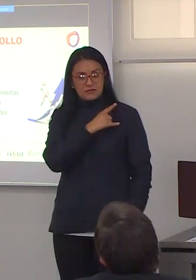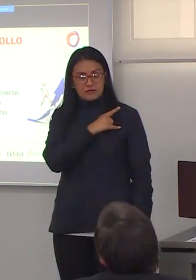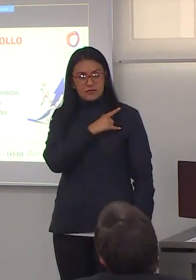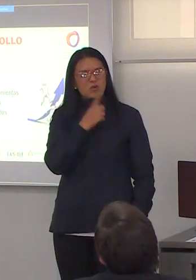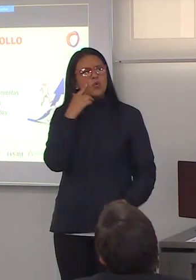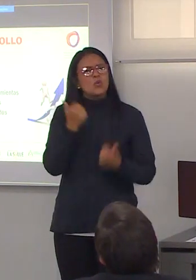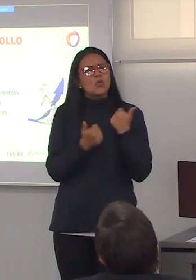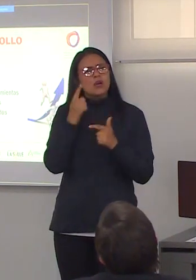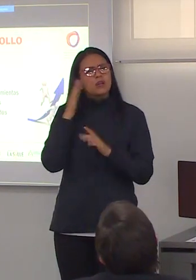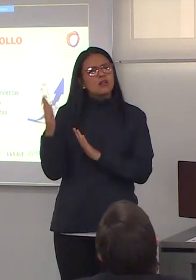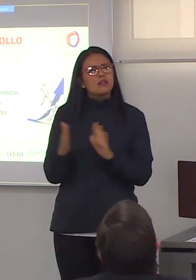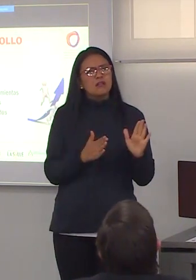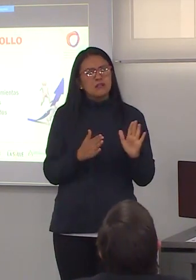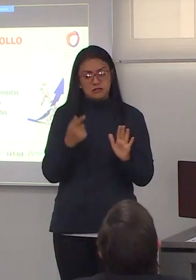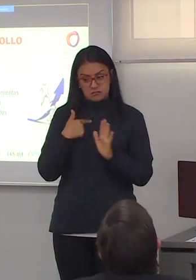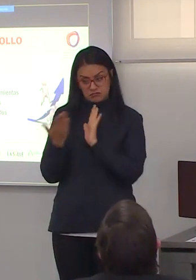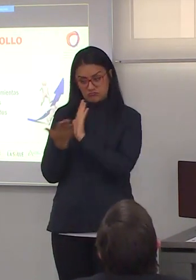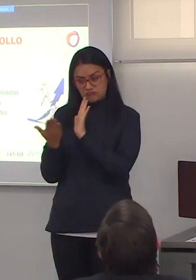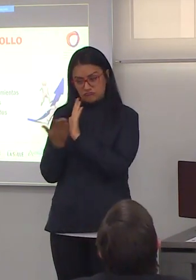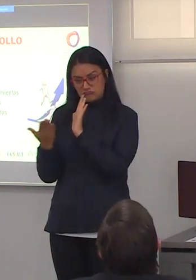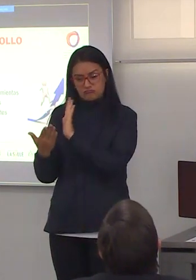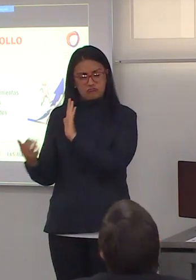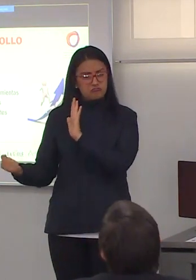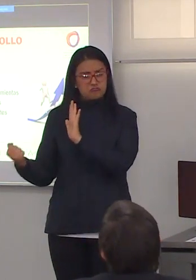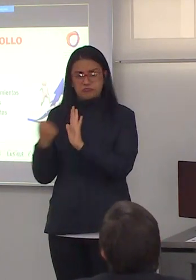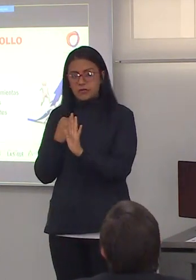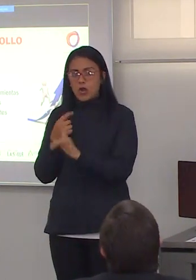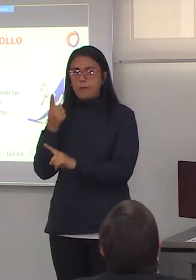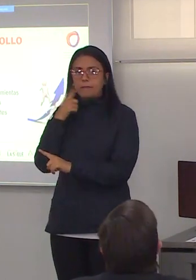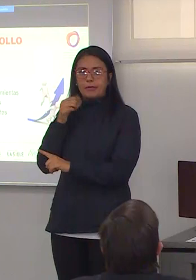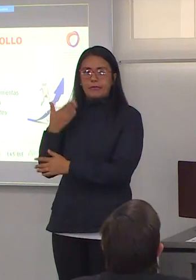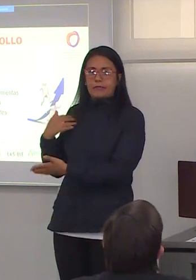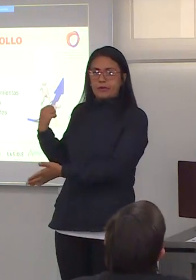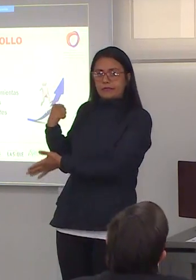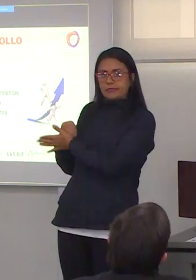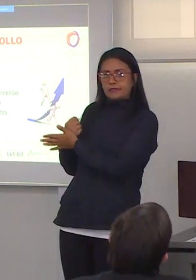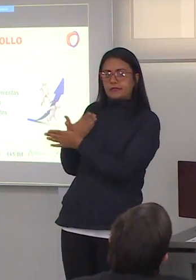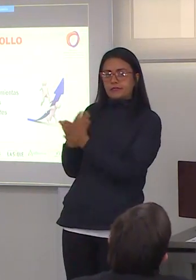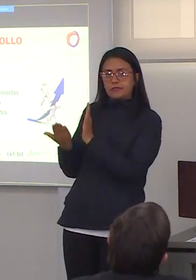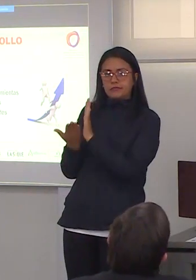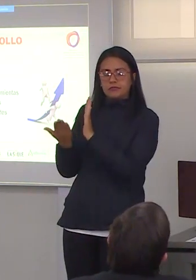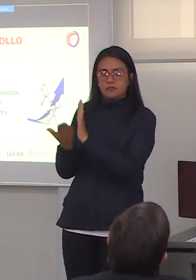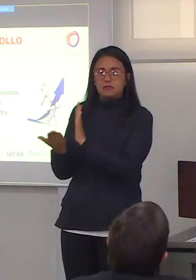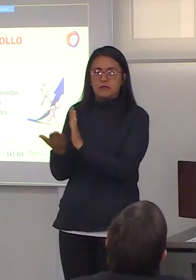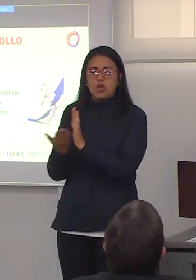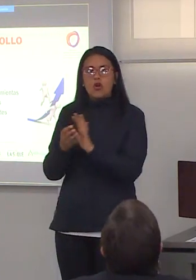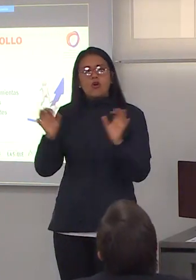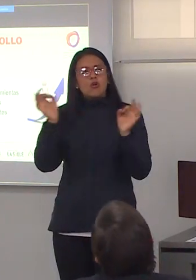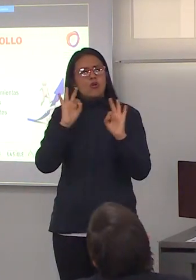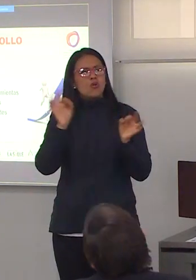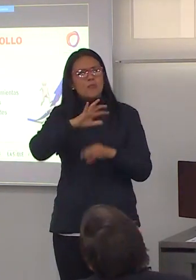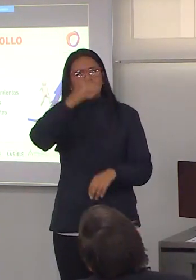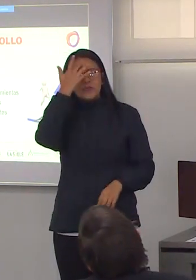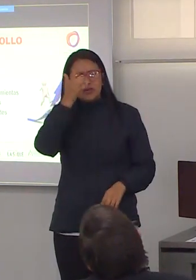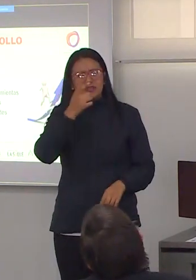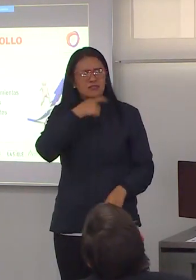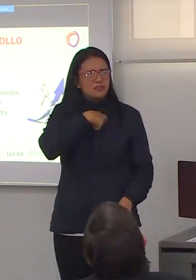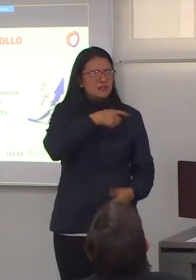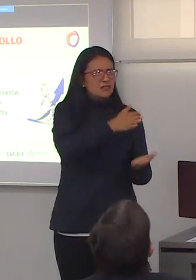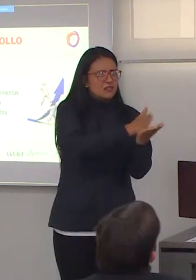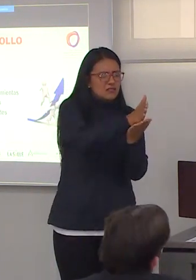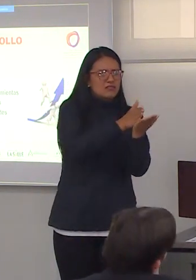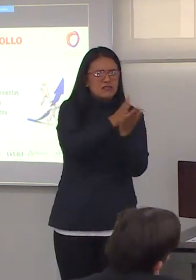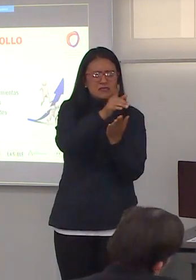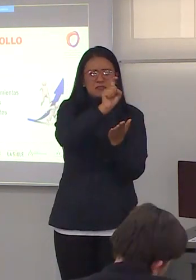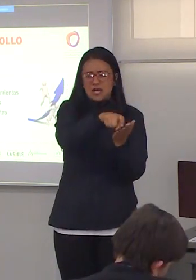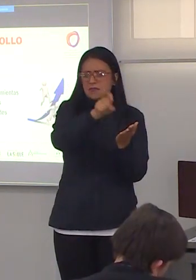¿cuál es mi plan? ¿estuve estudiando lo que me gusta? ¿o lo que mi papá y mi mamá me pusieron a estudiar? ¿o por qué estoy rotando tanto entre un programa